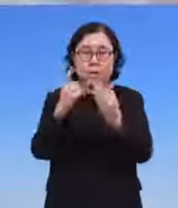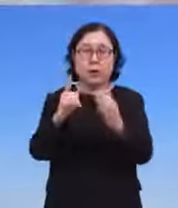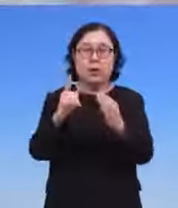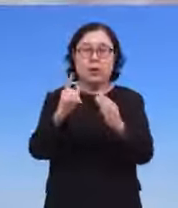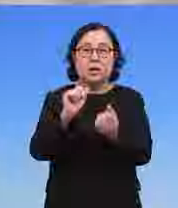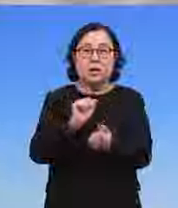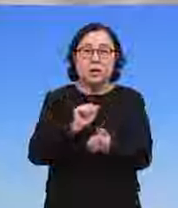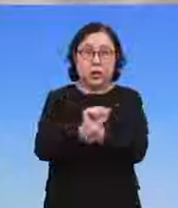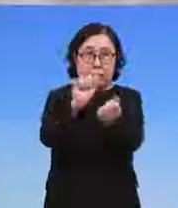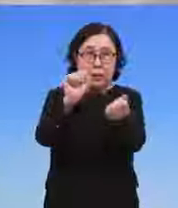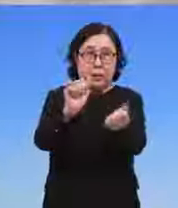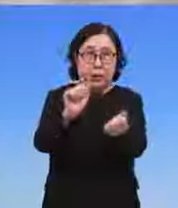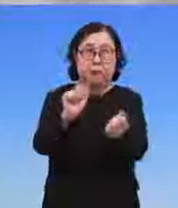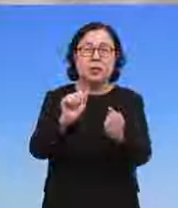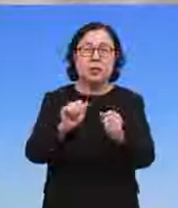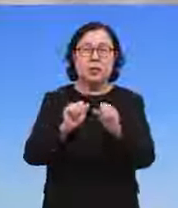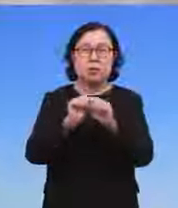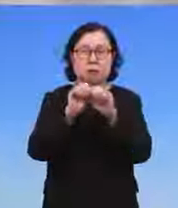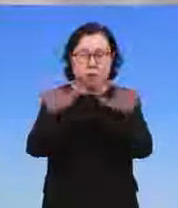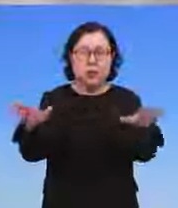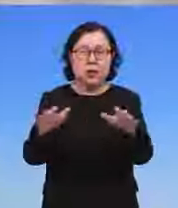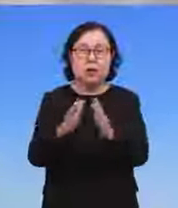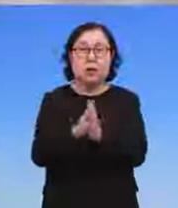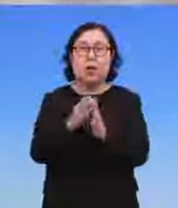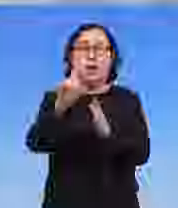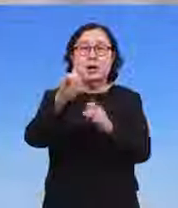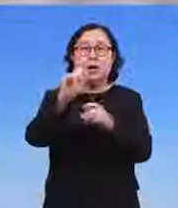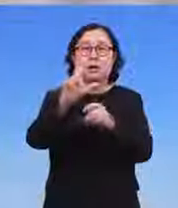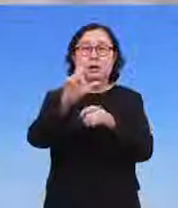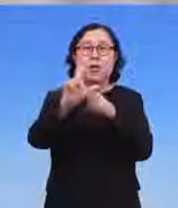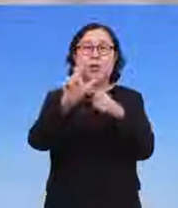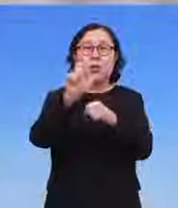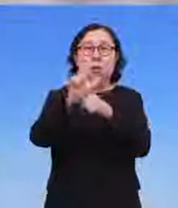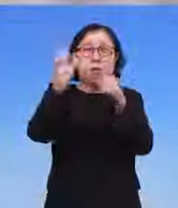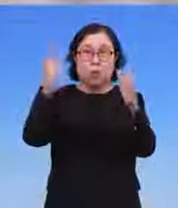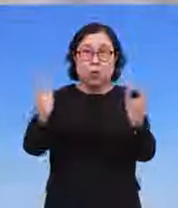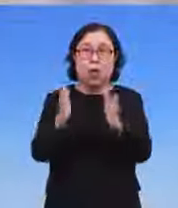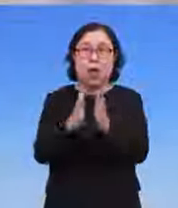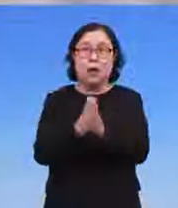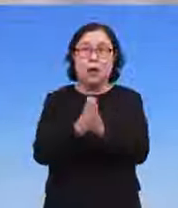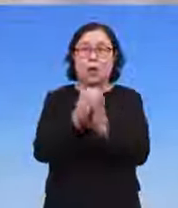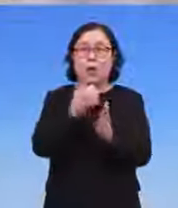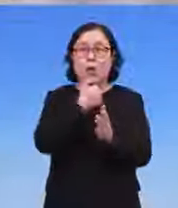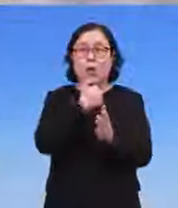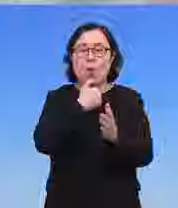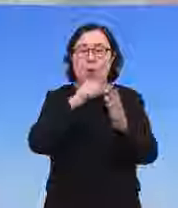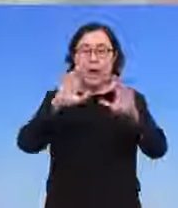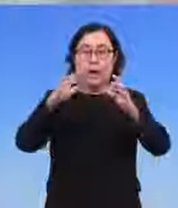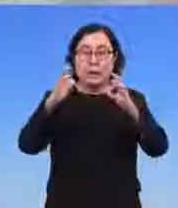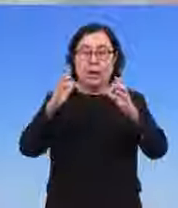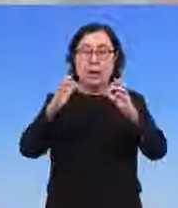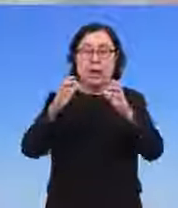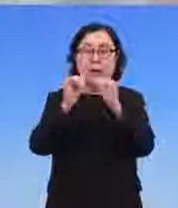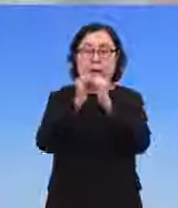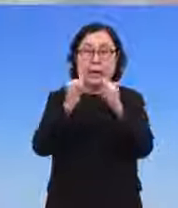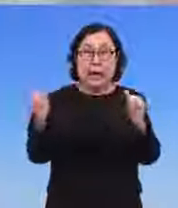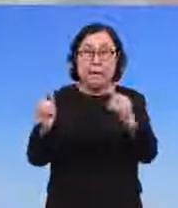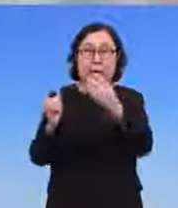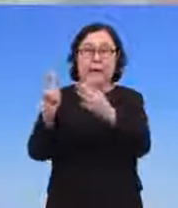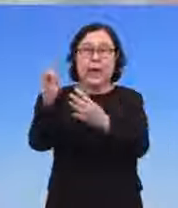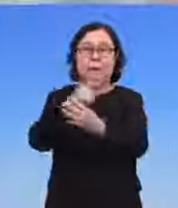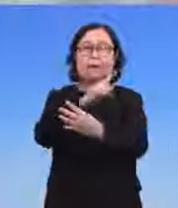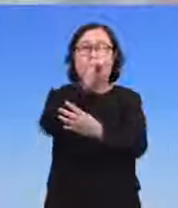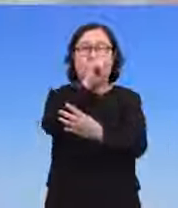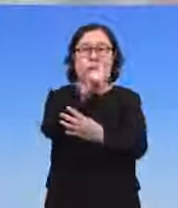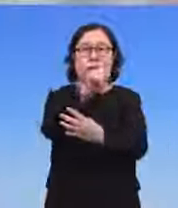당합니다. 그래서 무려 15년 동안 로마 제국 인구의 3분의 1이 줄었다 혹은 4분의